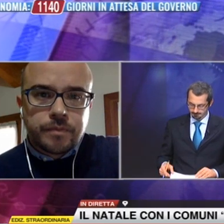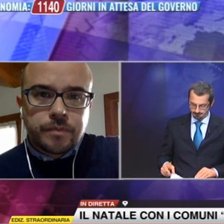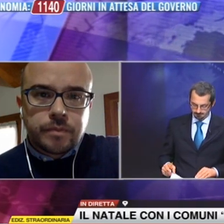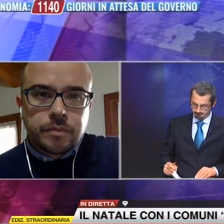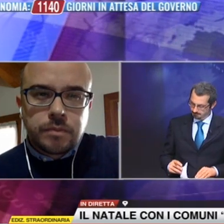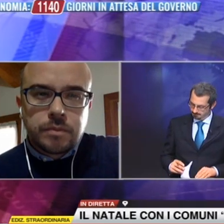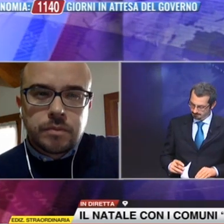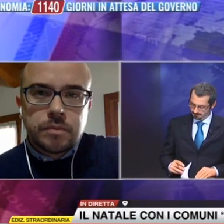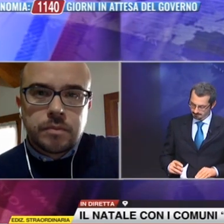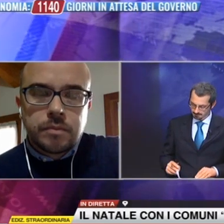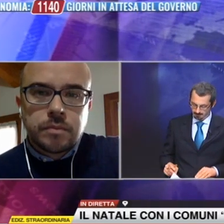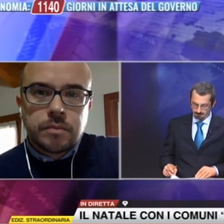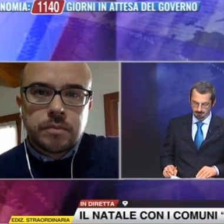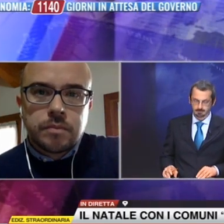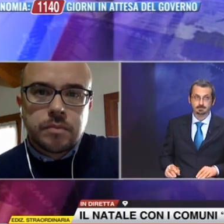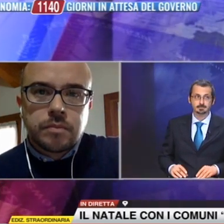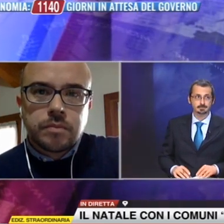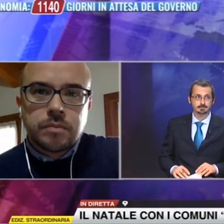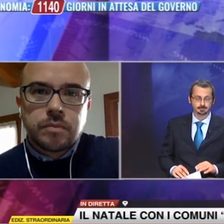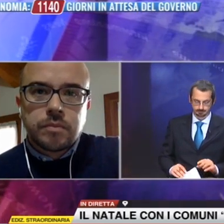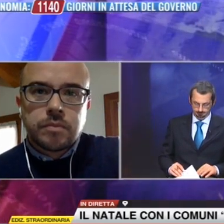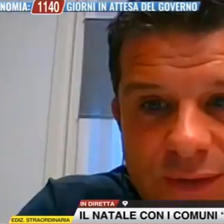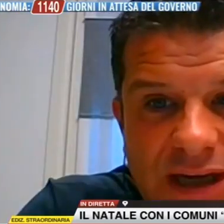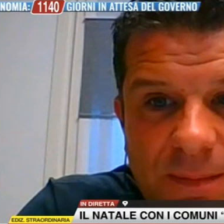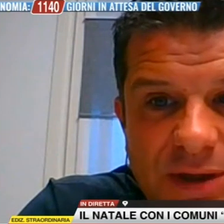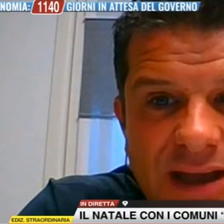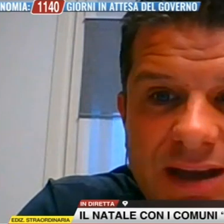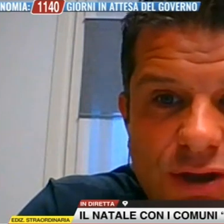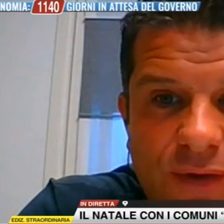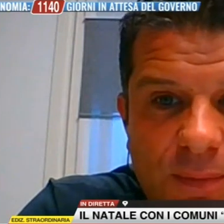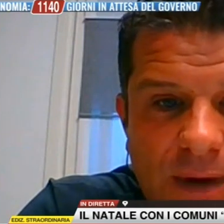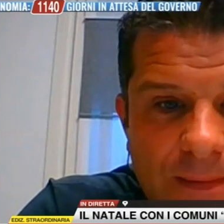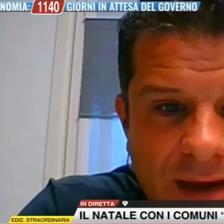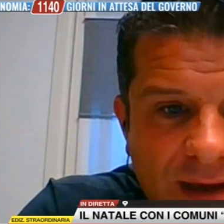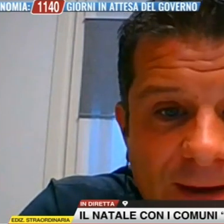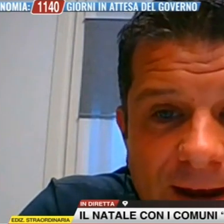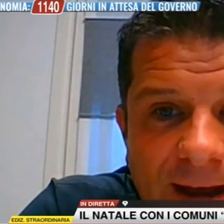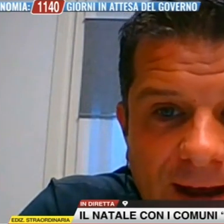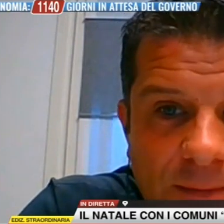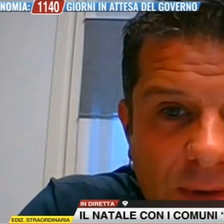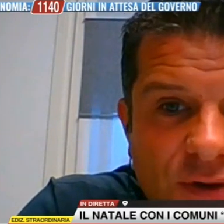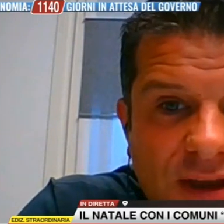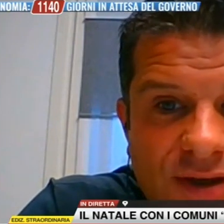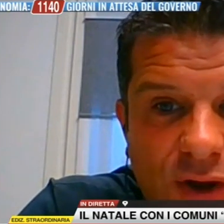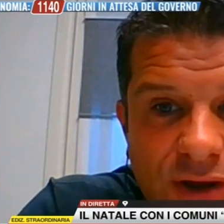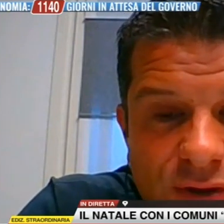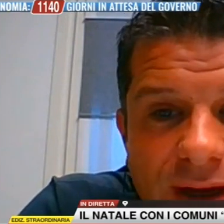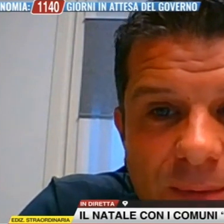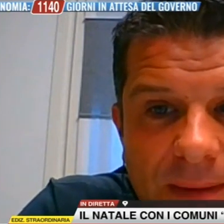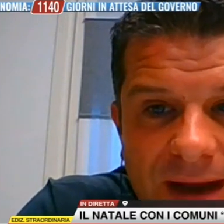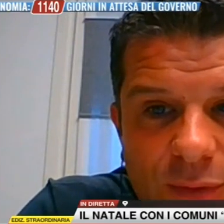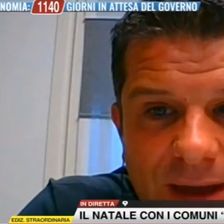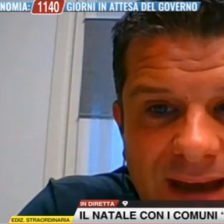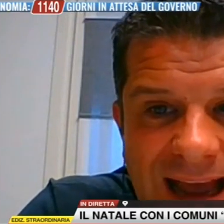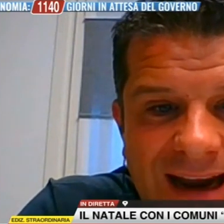ho visto i problemi anzi essere risolti in maniera dove c'era efficienza, dove c'era capacità di risolvere i problemi, i problemi sono stati risolti. Cioè, il